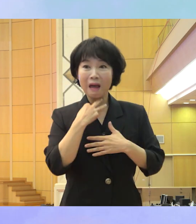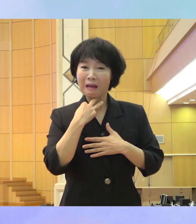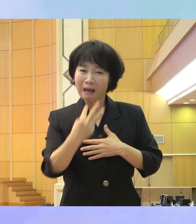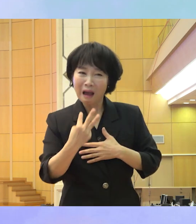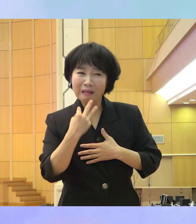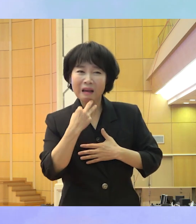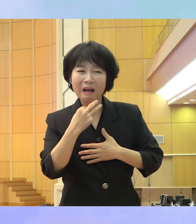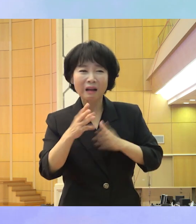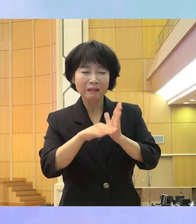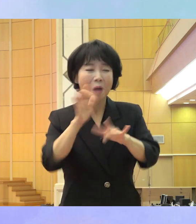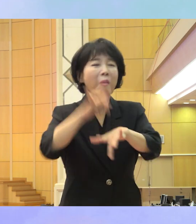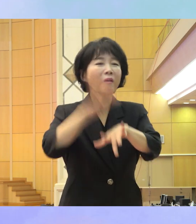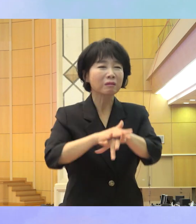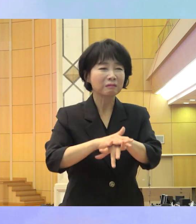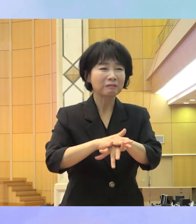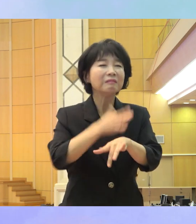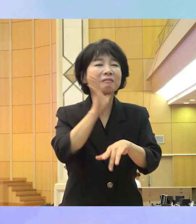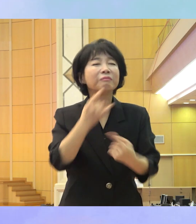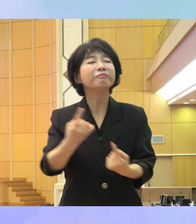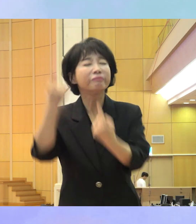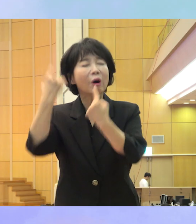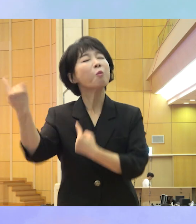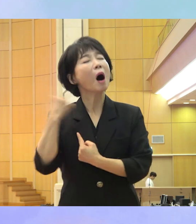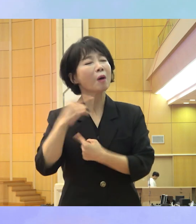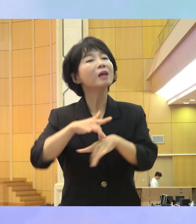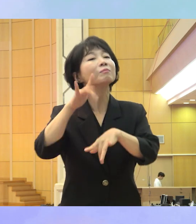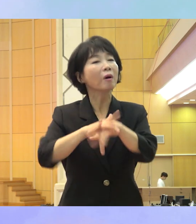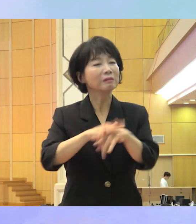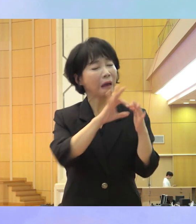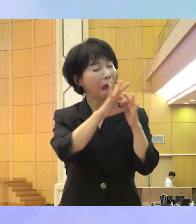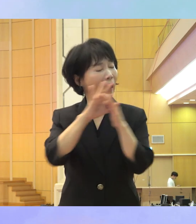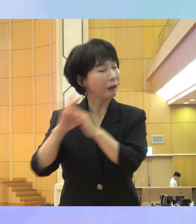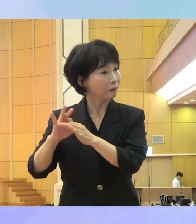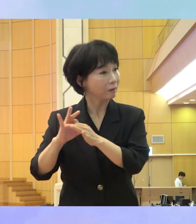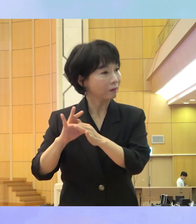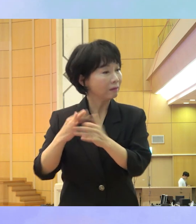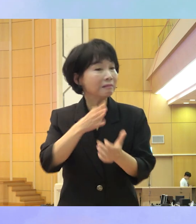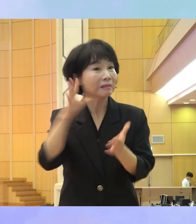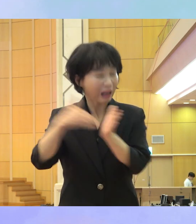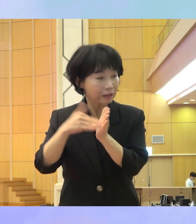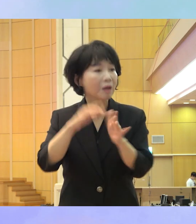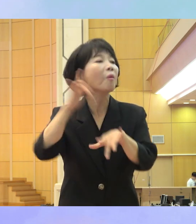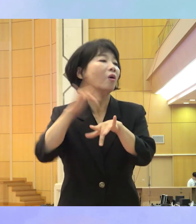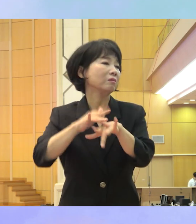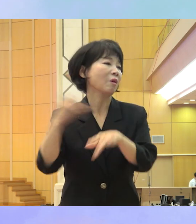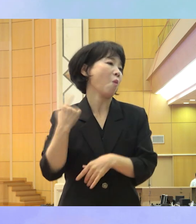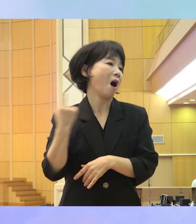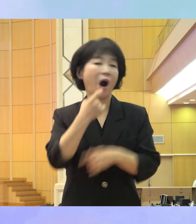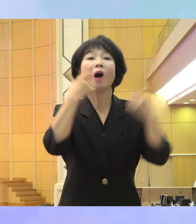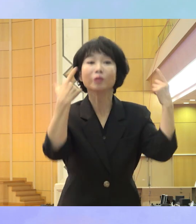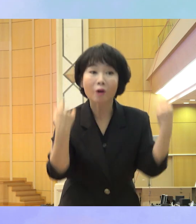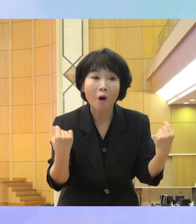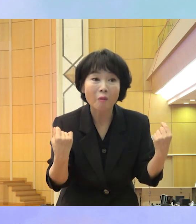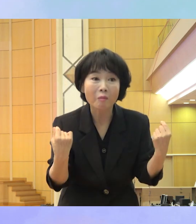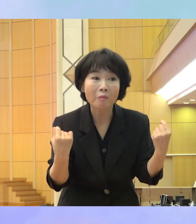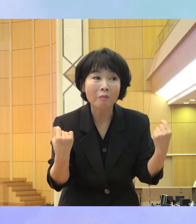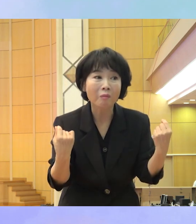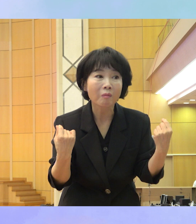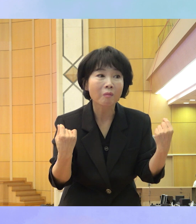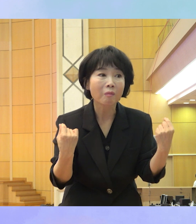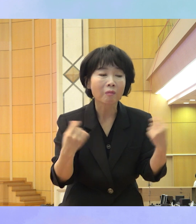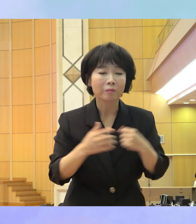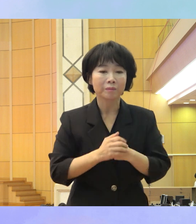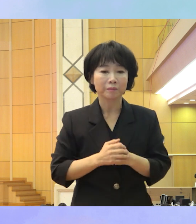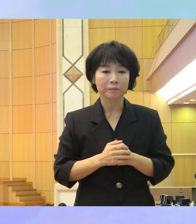3살적 버릇이 80까지 간다라는 속담도 있죠. 그런 의미는 이미 여러분들이 잘 알고